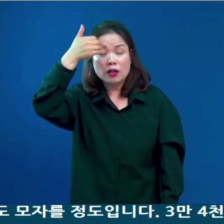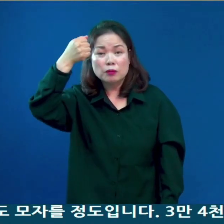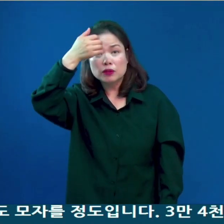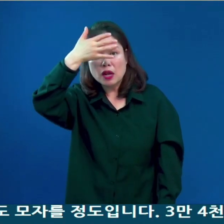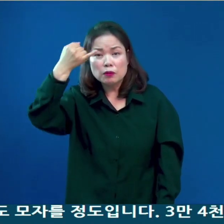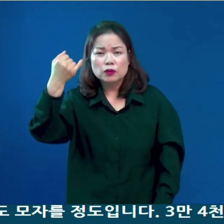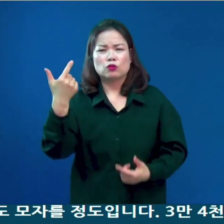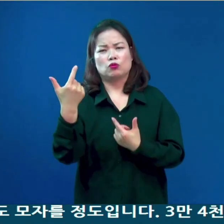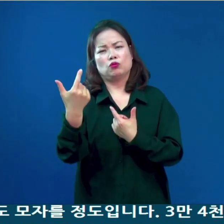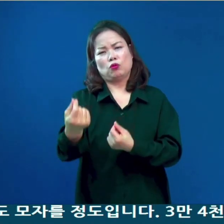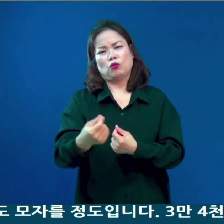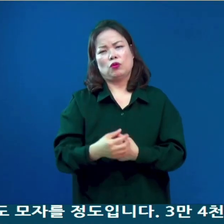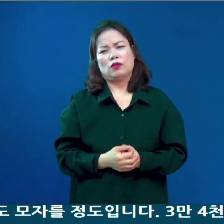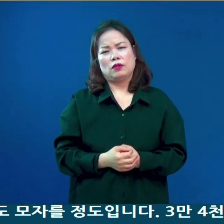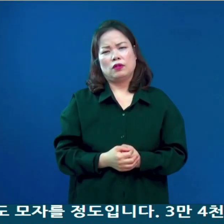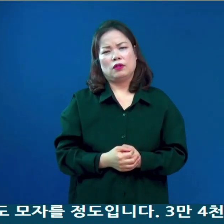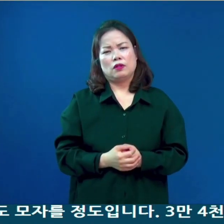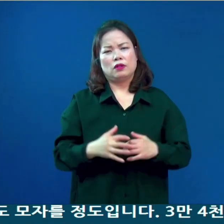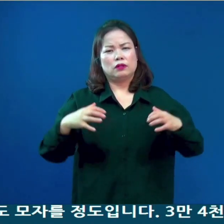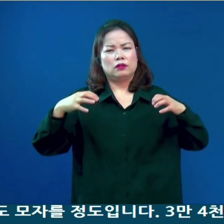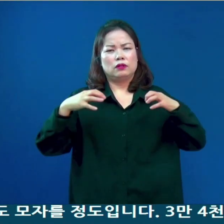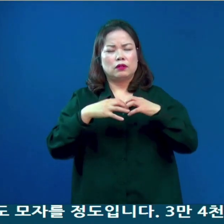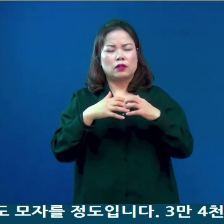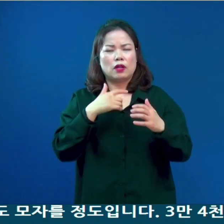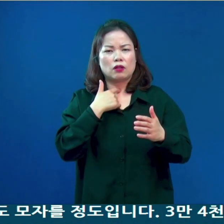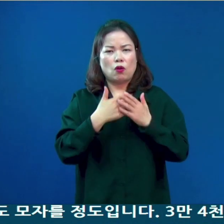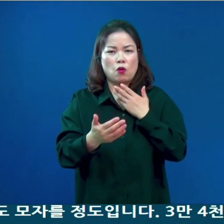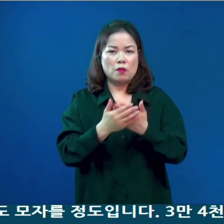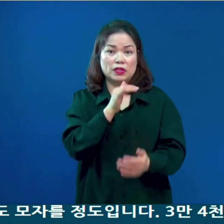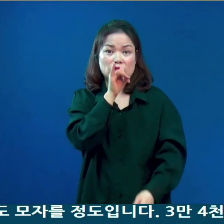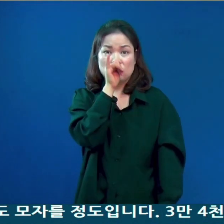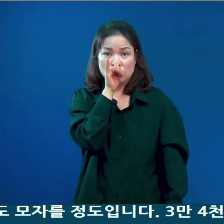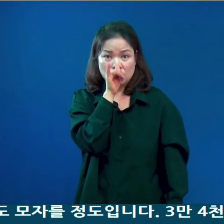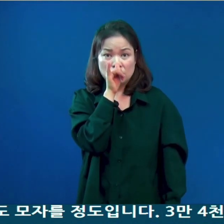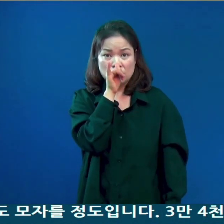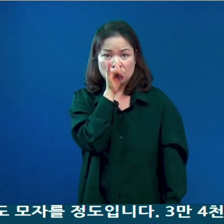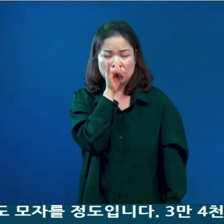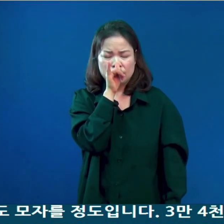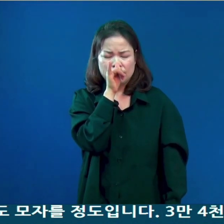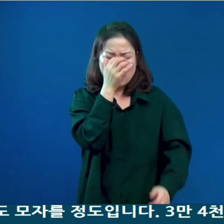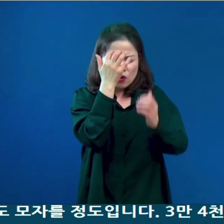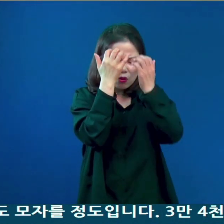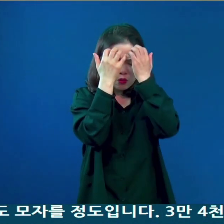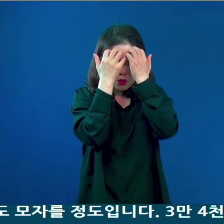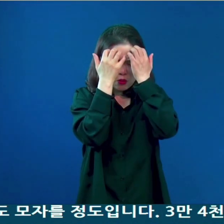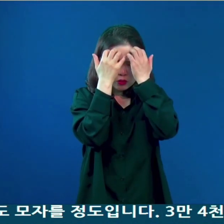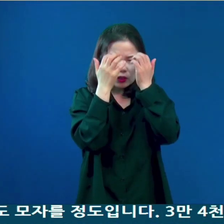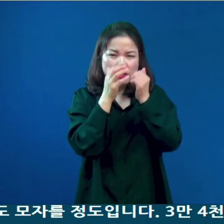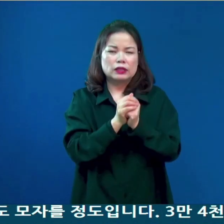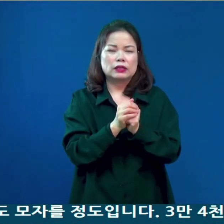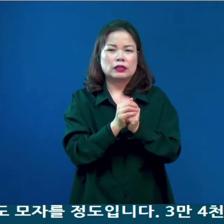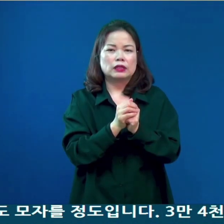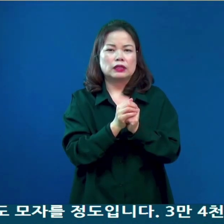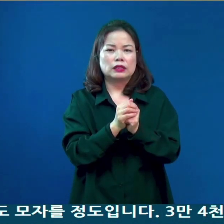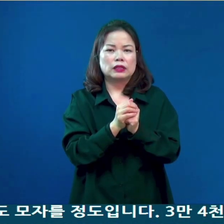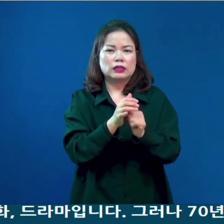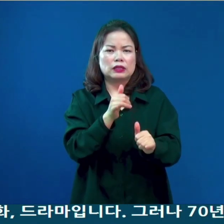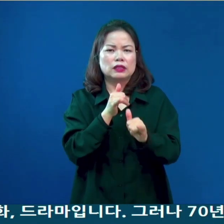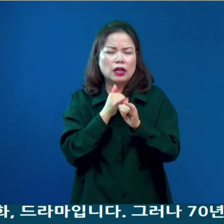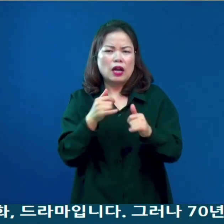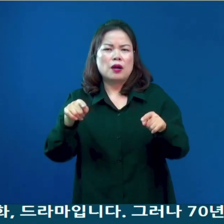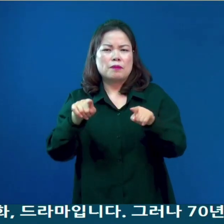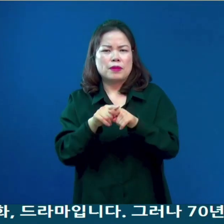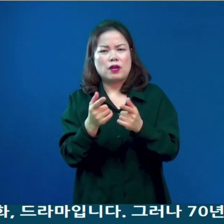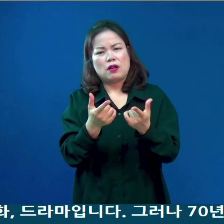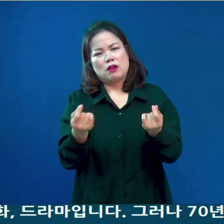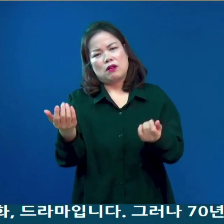그와 동일한 전쟁의 아픔을 겪었던 분들입니다. 이 고난이라고 하는 이 자산을 함께